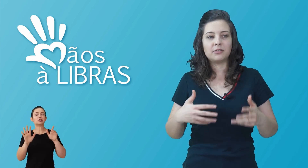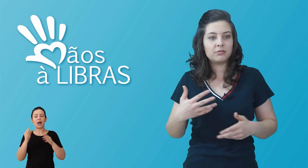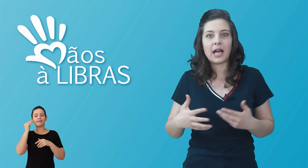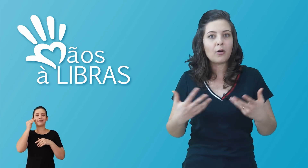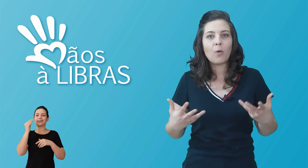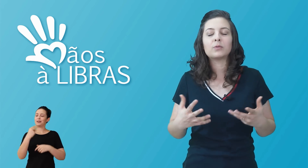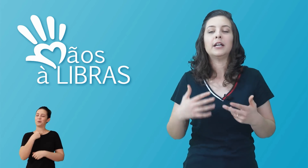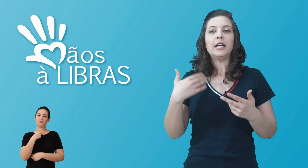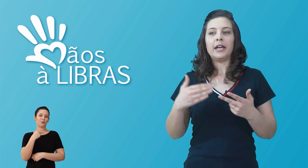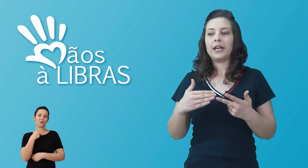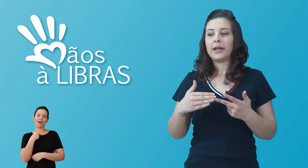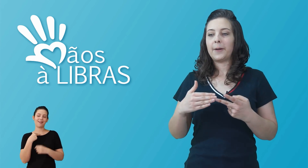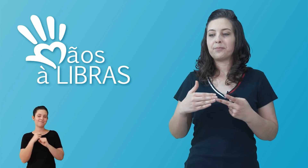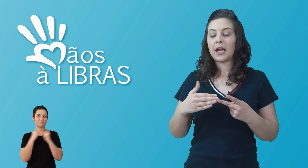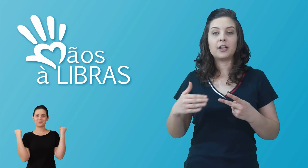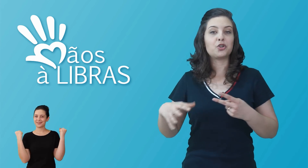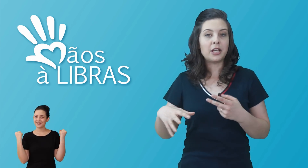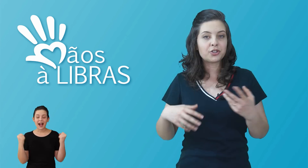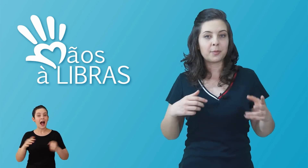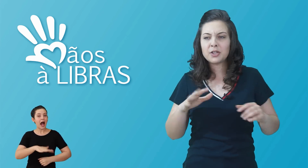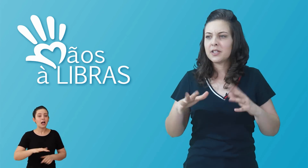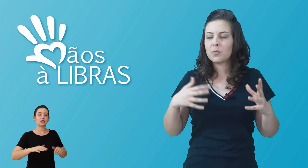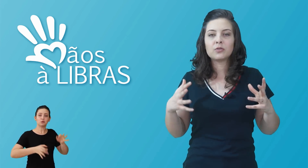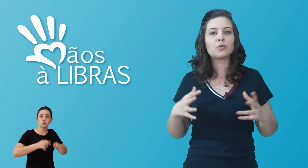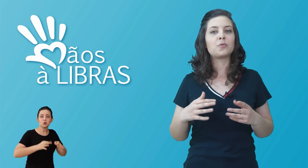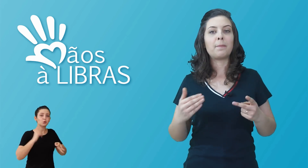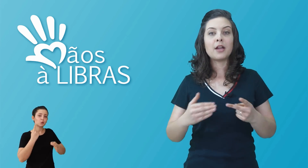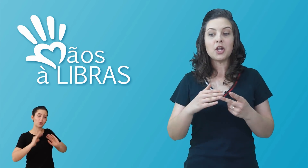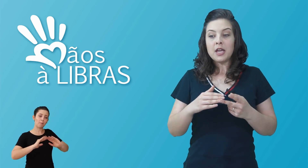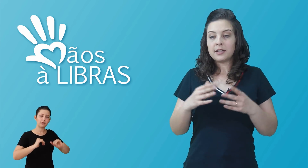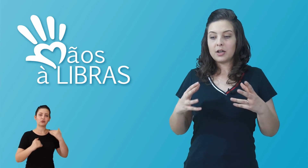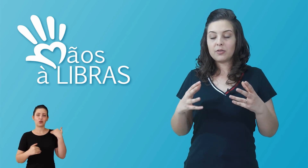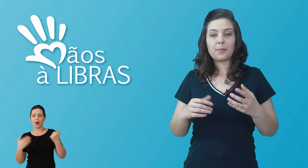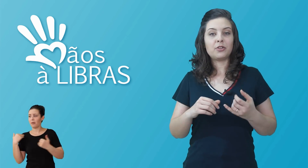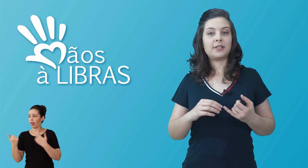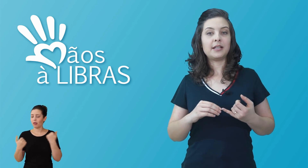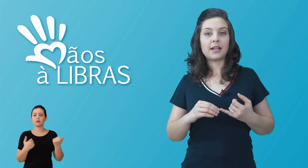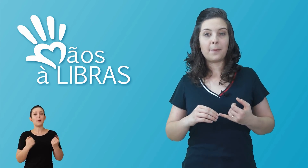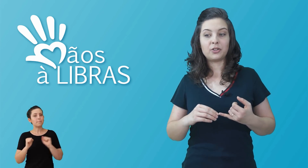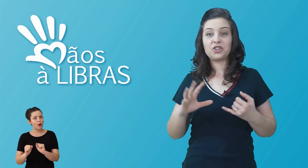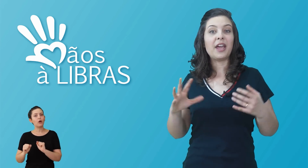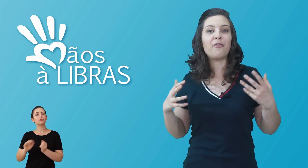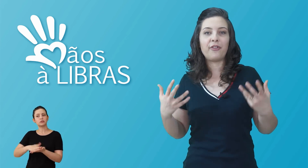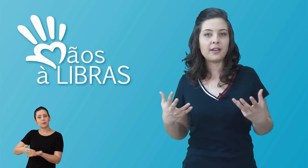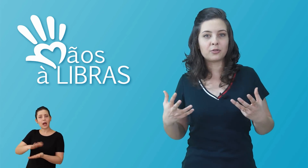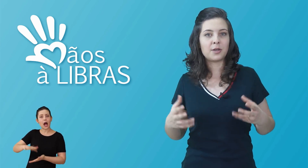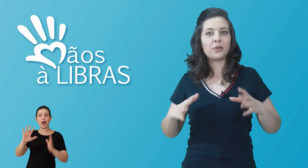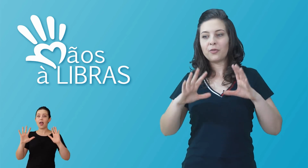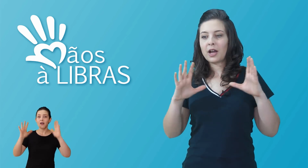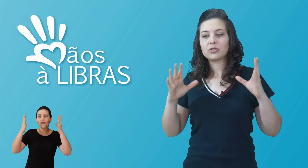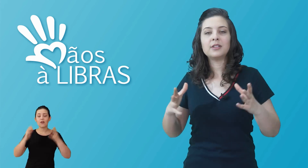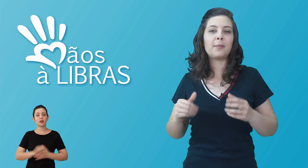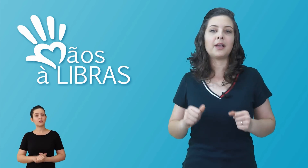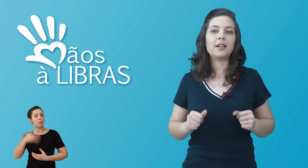mas não dá conta. A área jurídica também, de vez em quando, o surdo me pede. Então, você pode ser intérprete de eventos, você